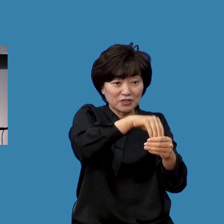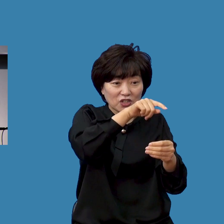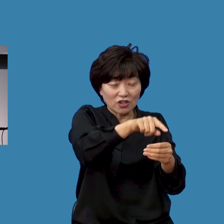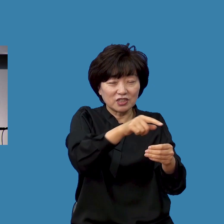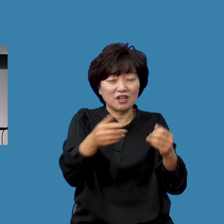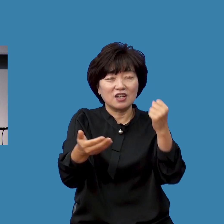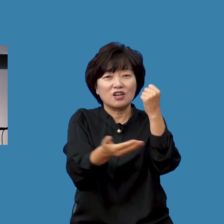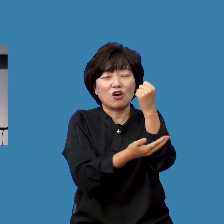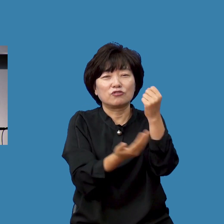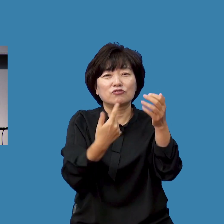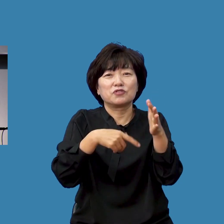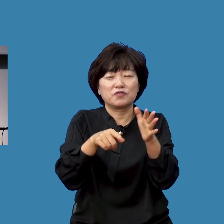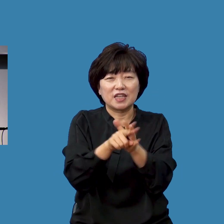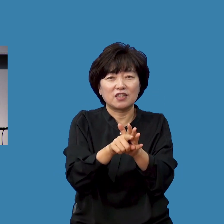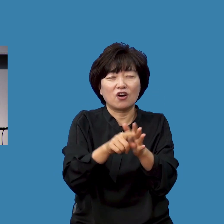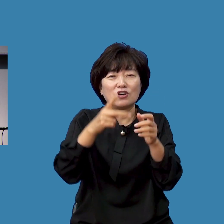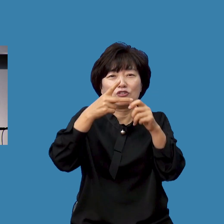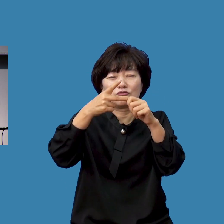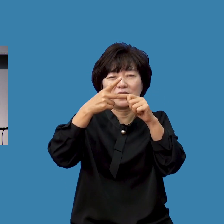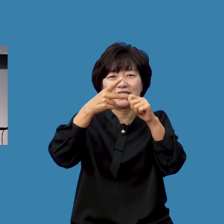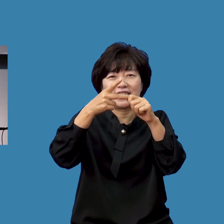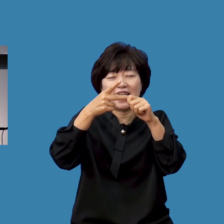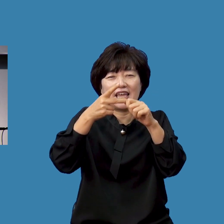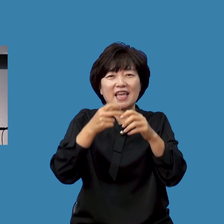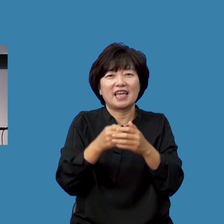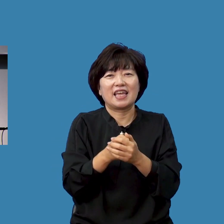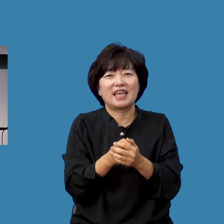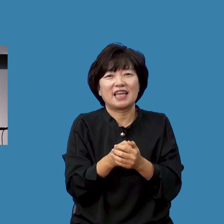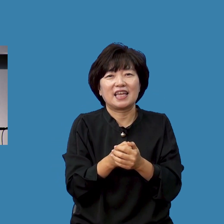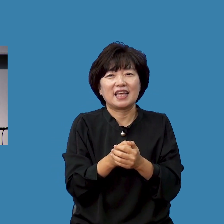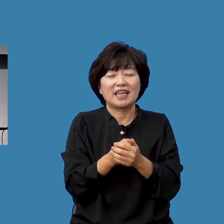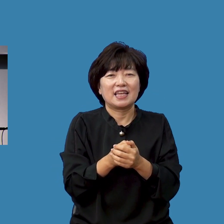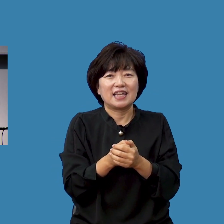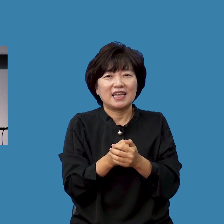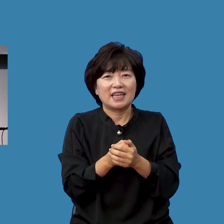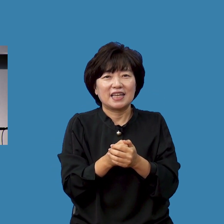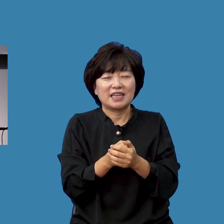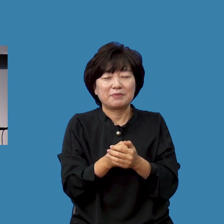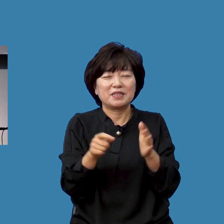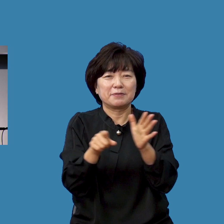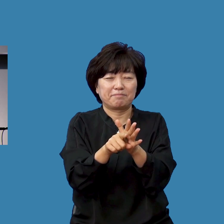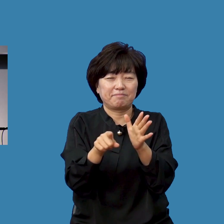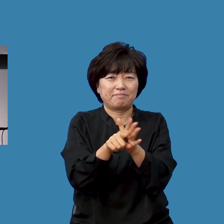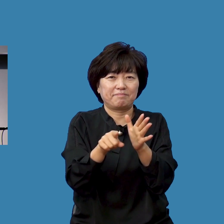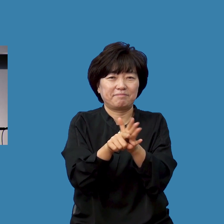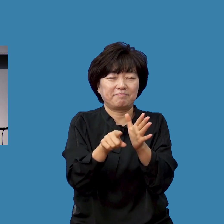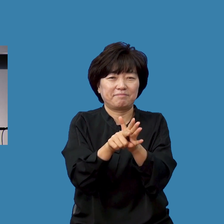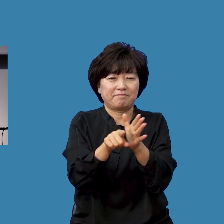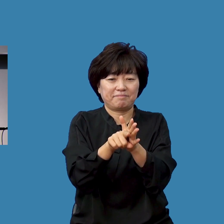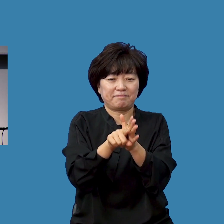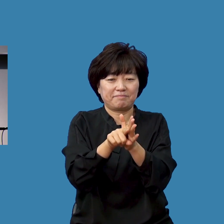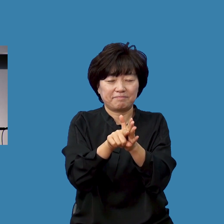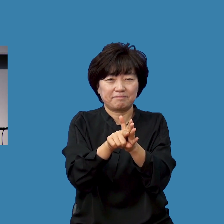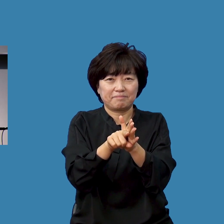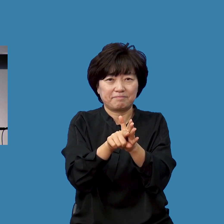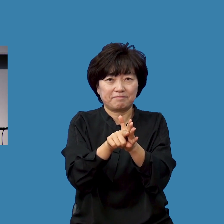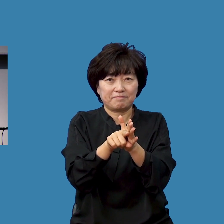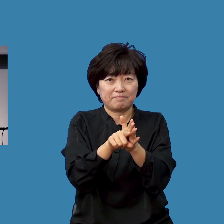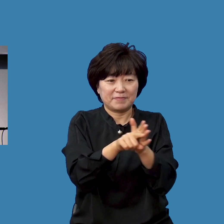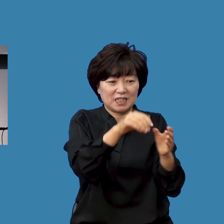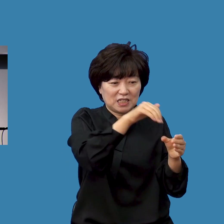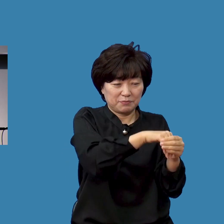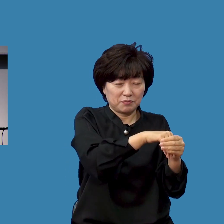것을 거두기 위해서 두 번째 원리인데, 심은 것을 거두기 위해서 필요한 것은 믿음이에요. 믿음인데 어떤